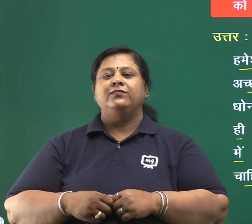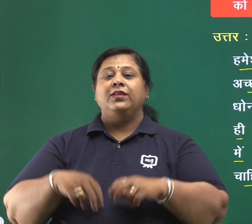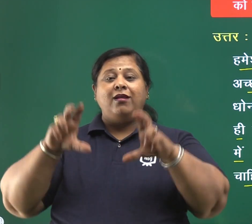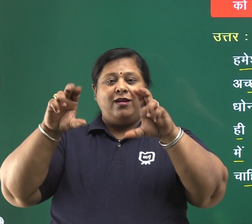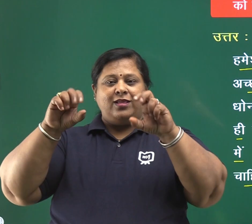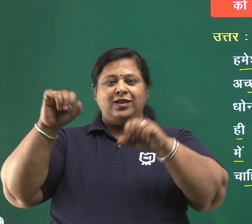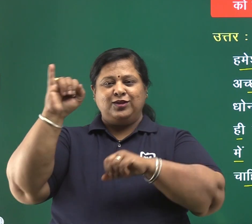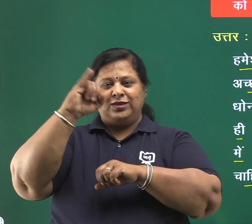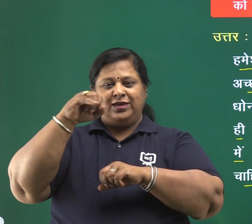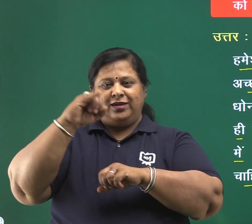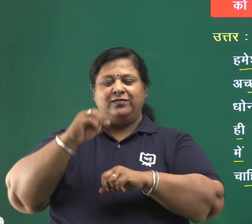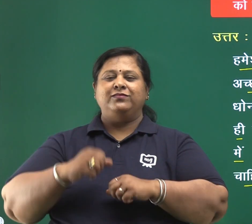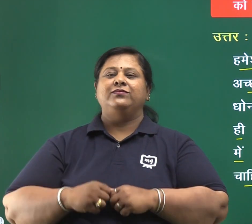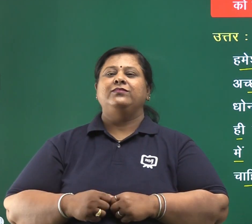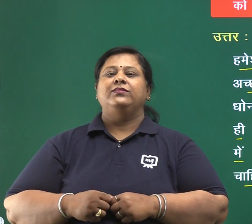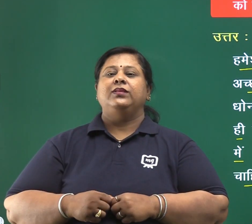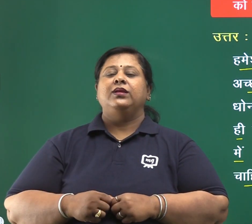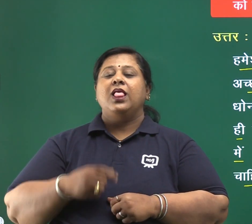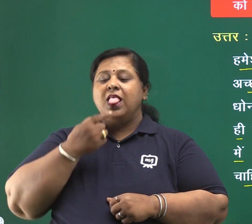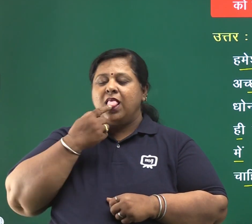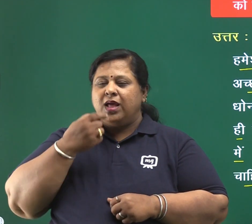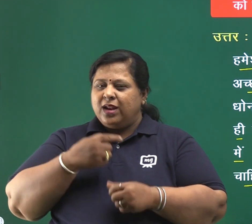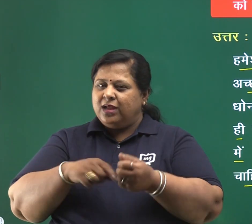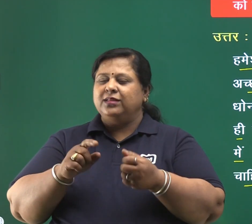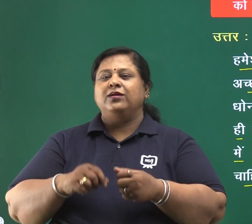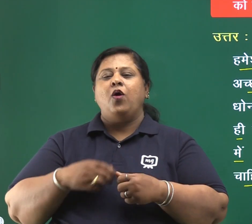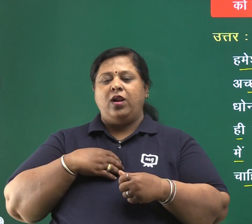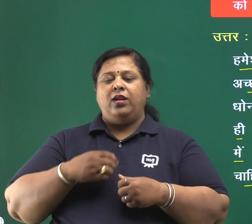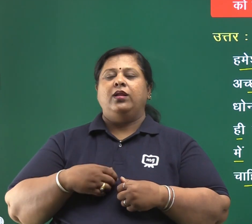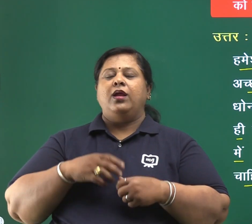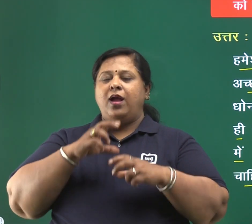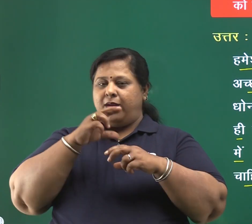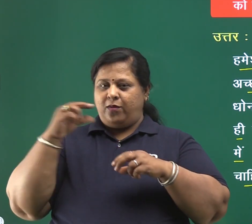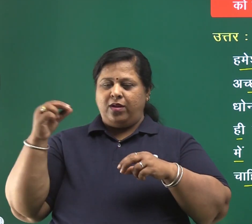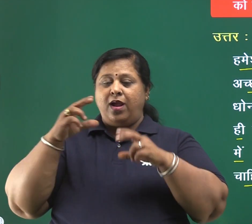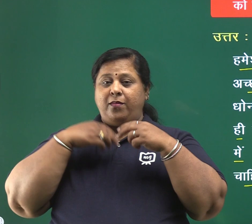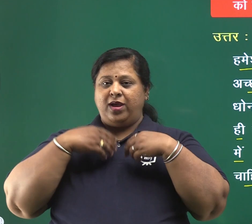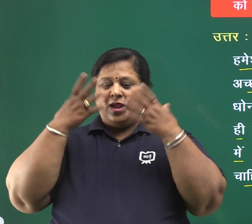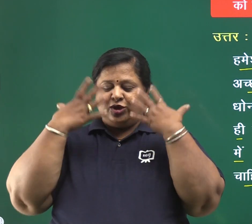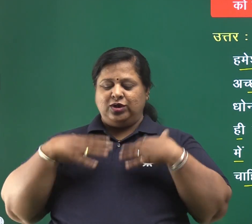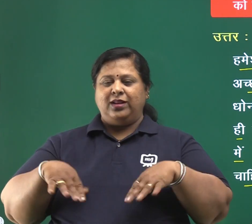के अध्याय 6 रक्त और हमारा शरीर